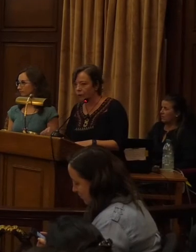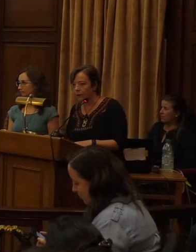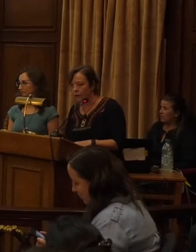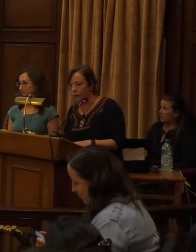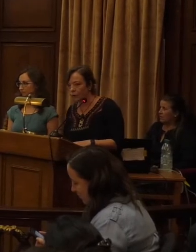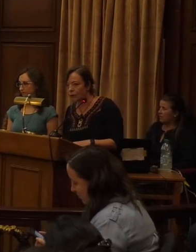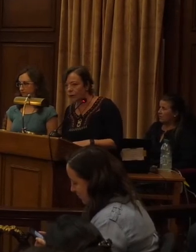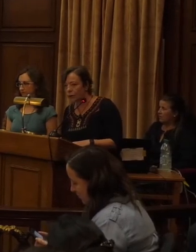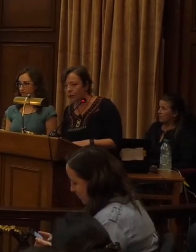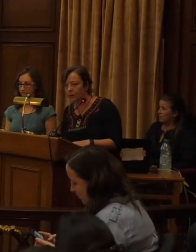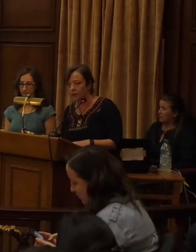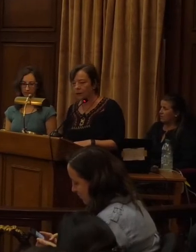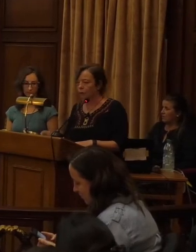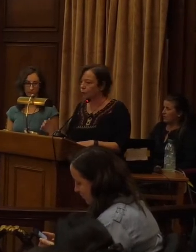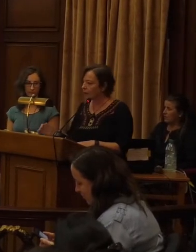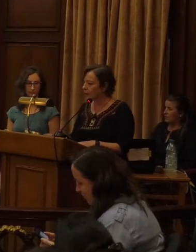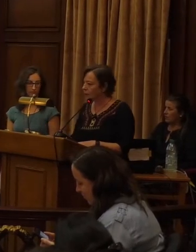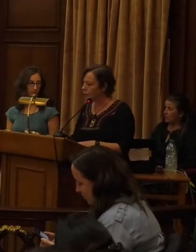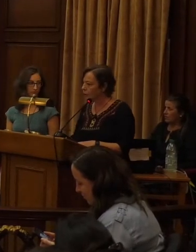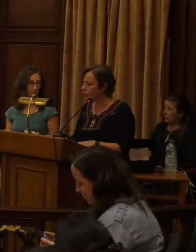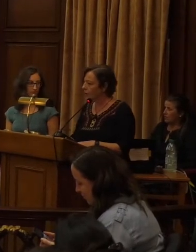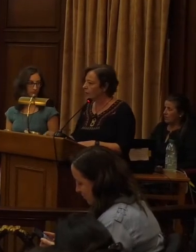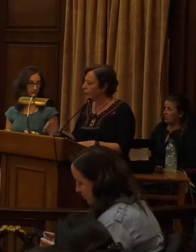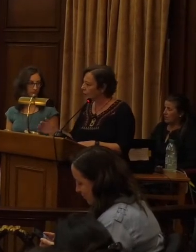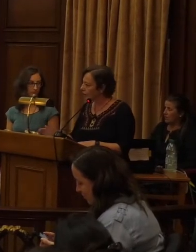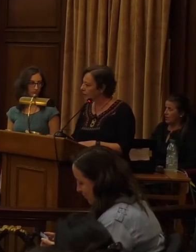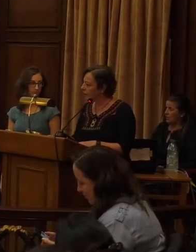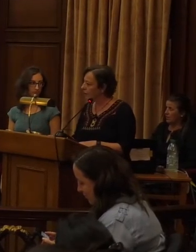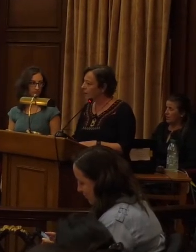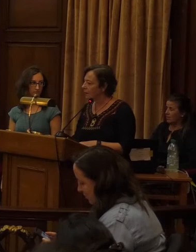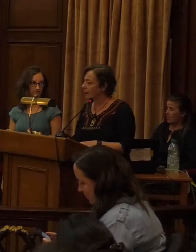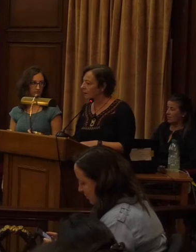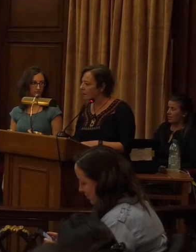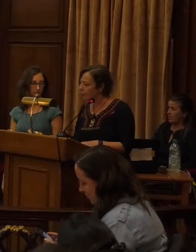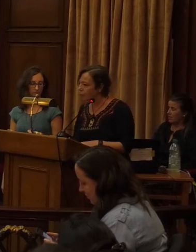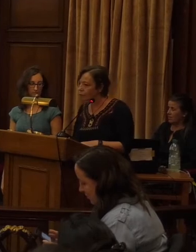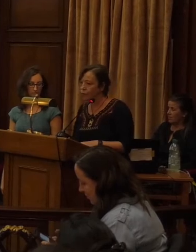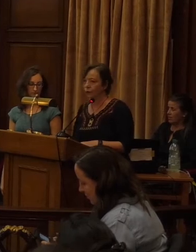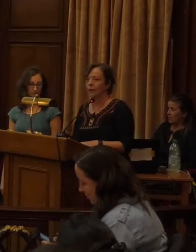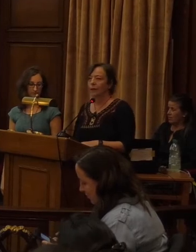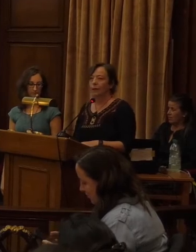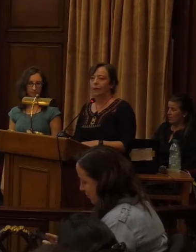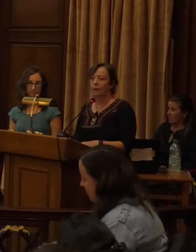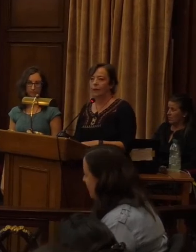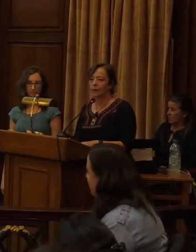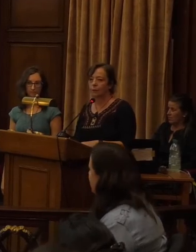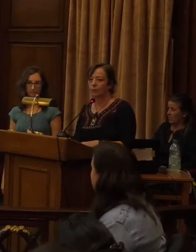a todas, todos y todes, compañeros docentes, egresados,